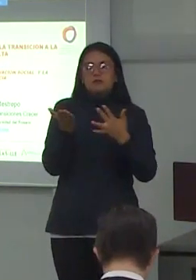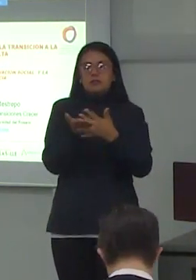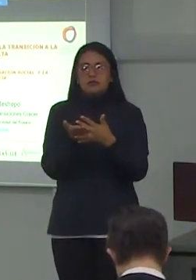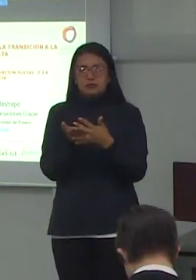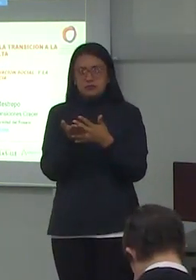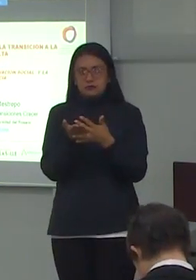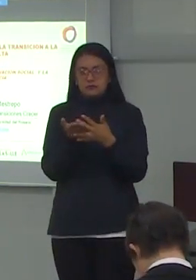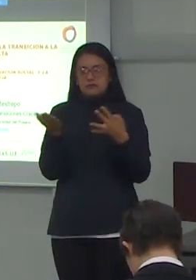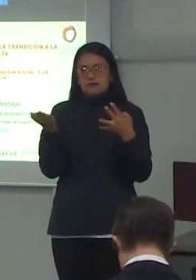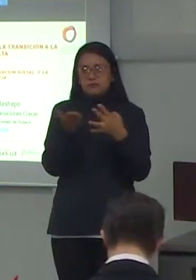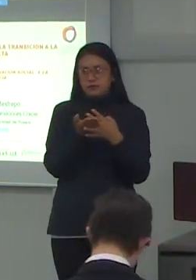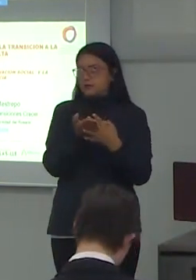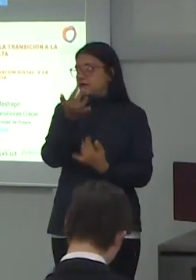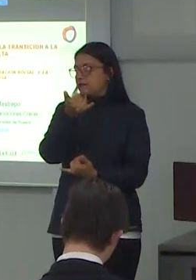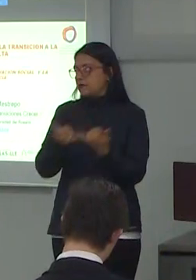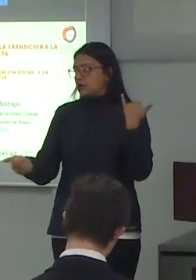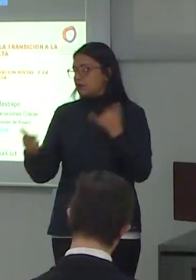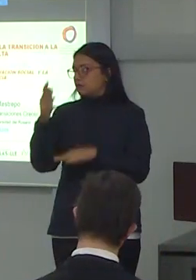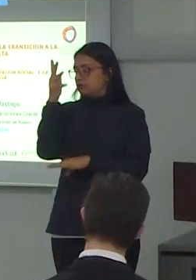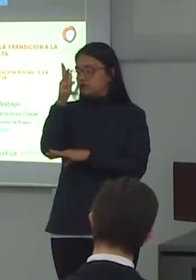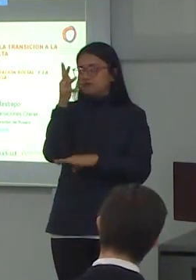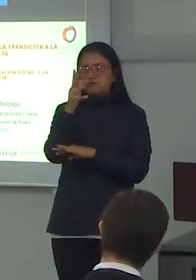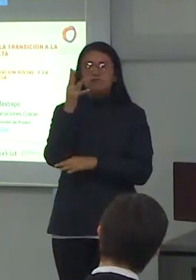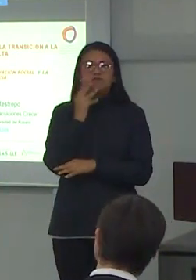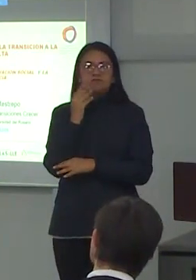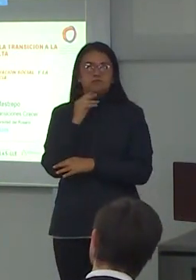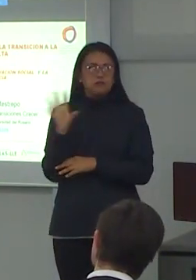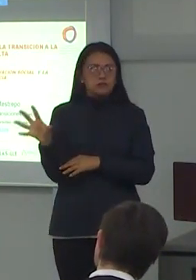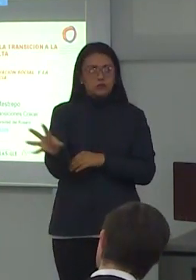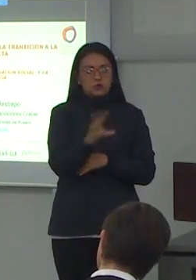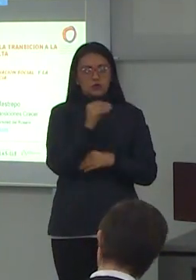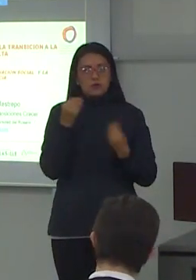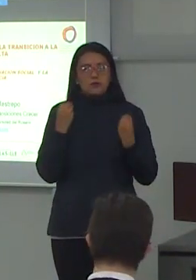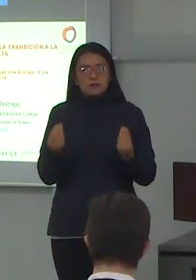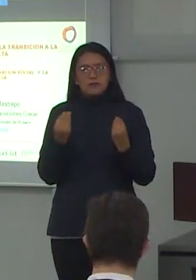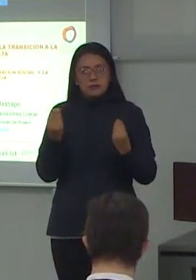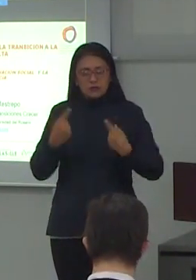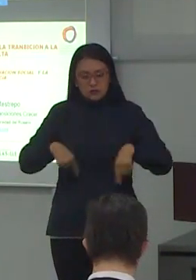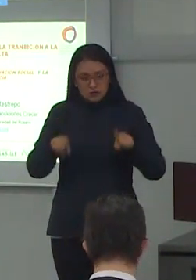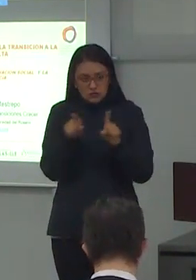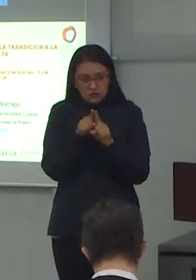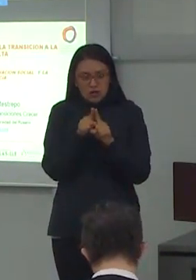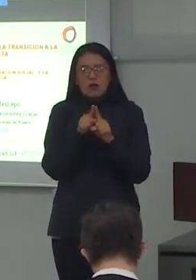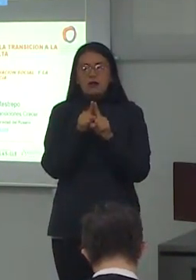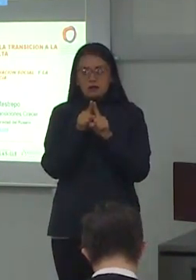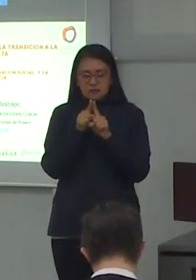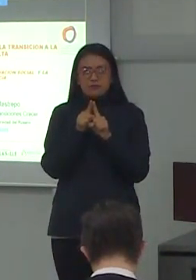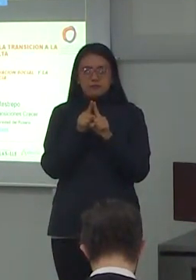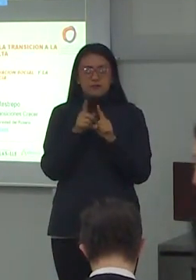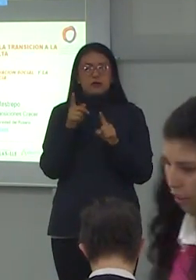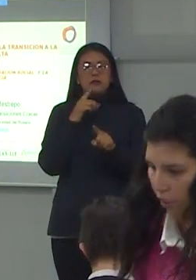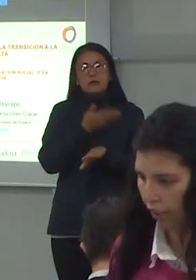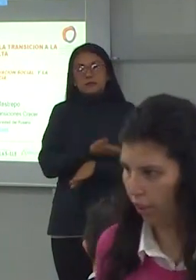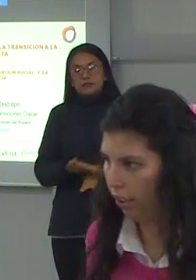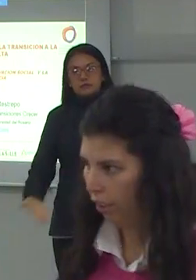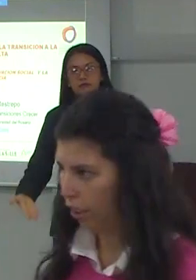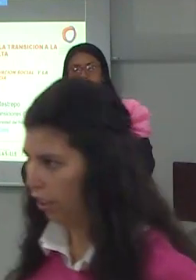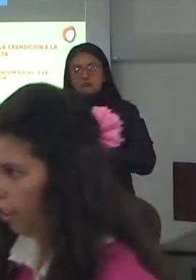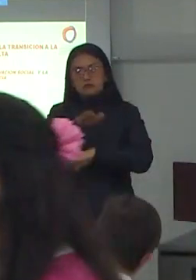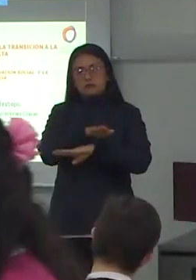y al final hay un panel con todos los expertos para que quedemos todos sintonizados y en la tarde,